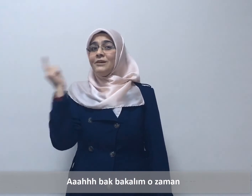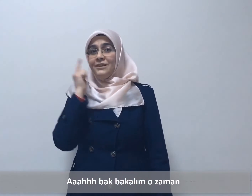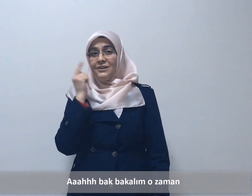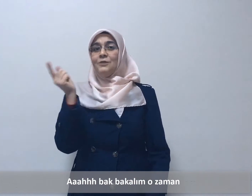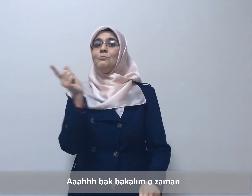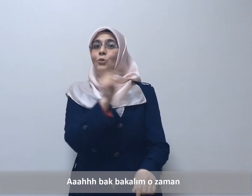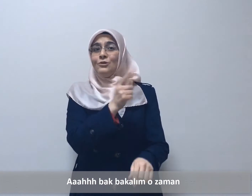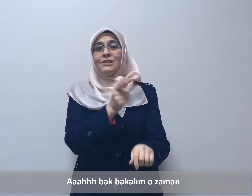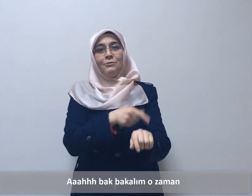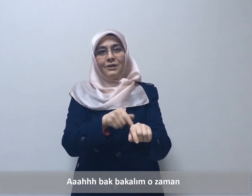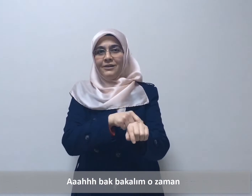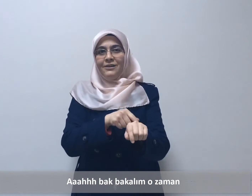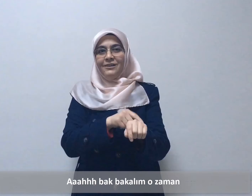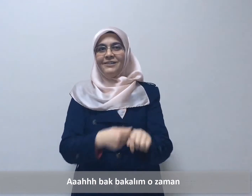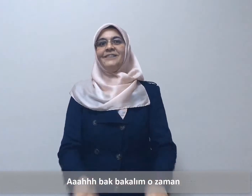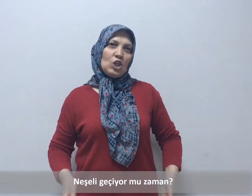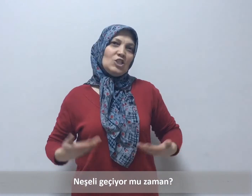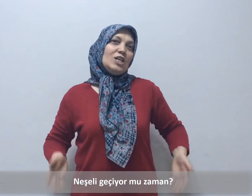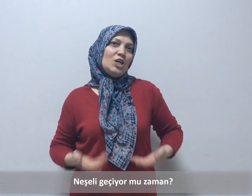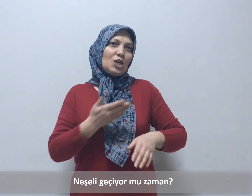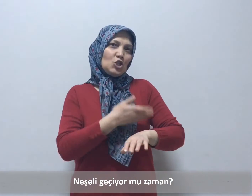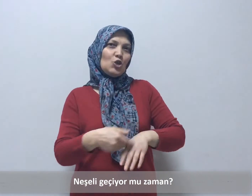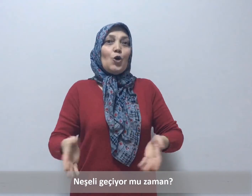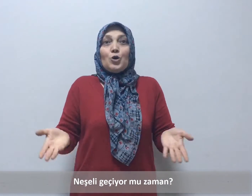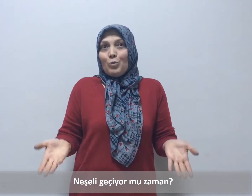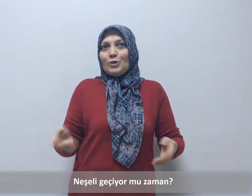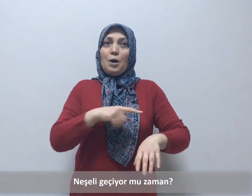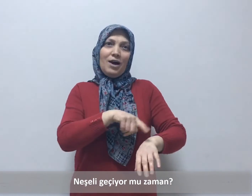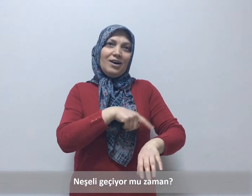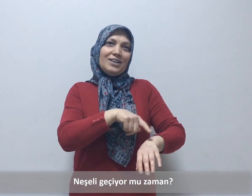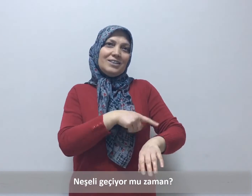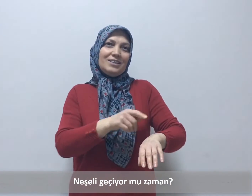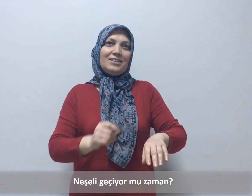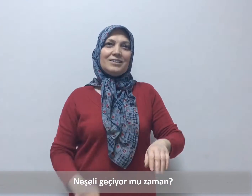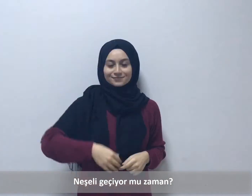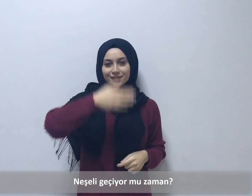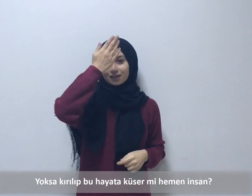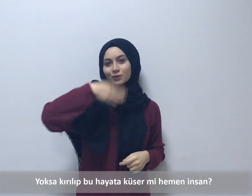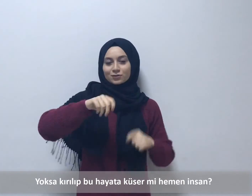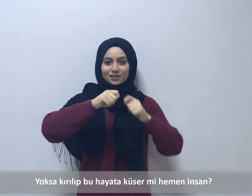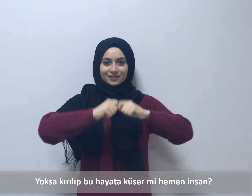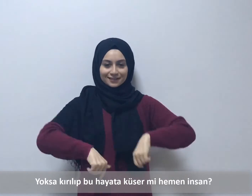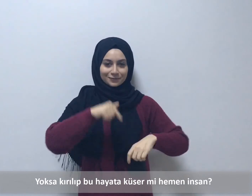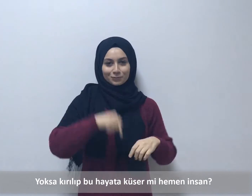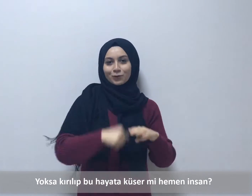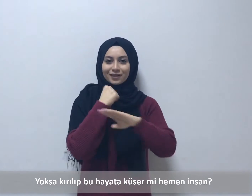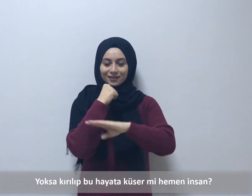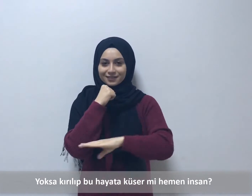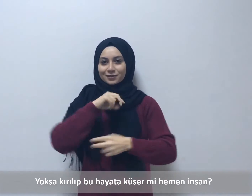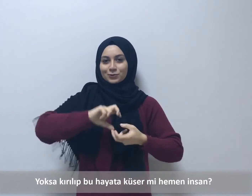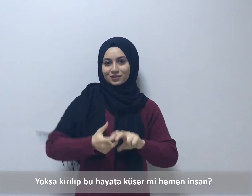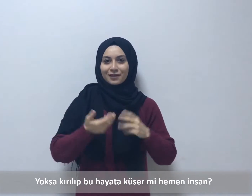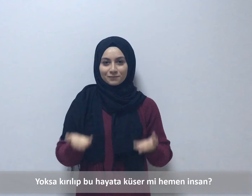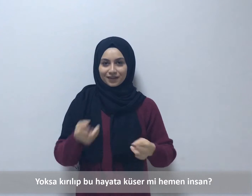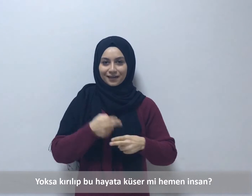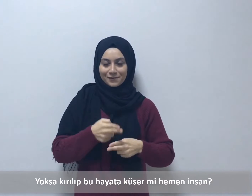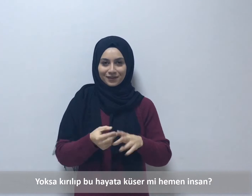bakalım o zaman Neşeli geçiyor mu zaman Yoksa kırılıp bu hayata küser mü demen